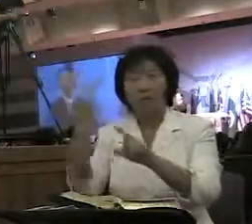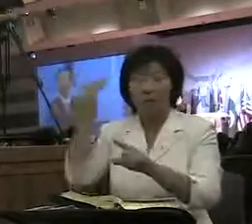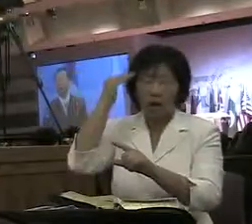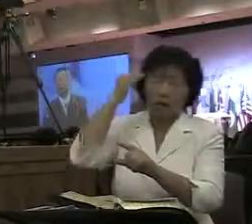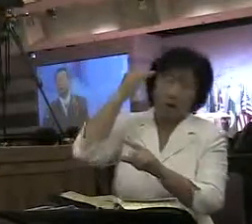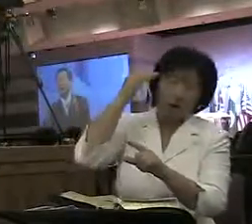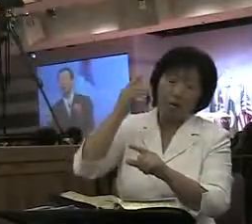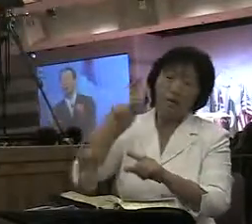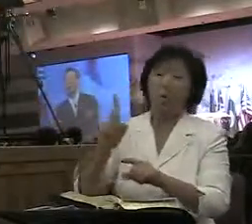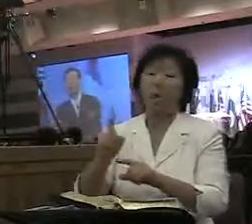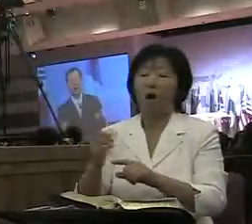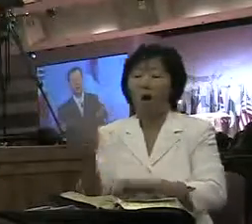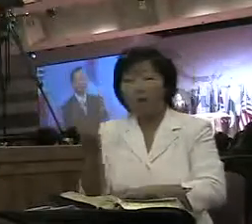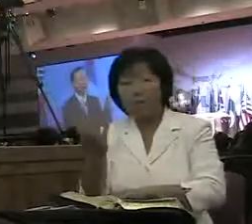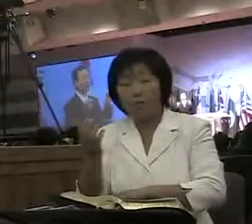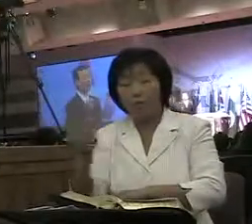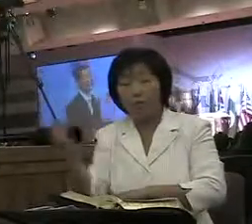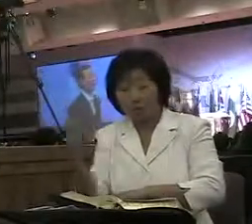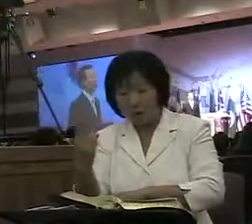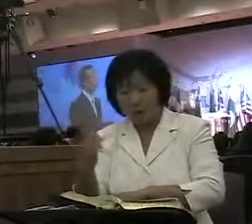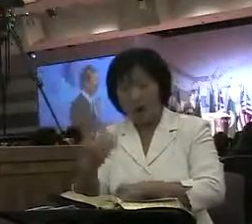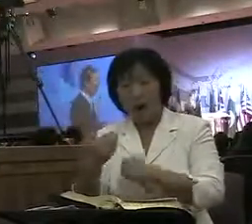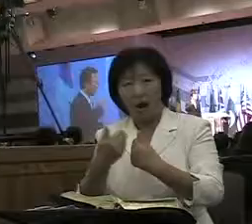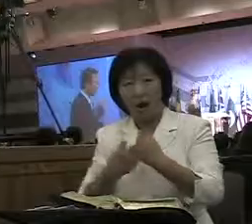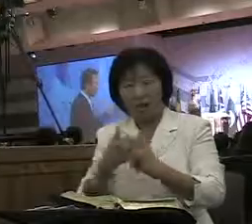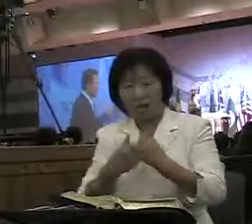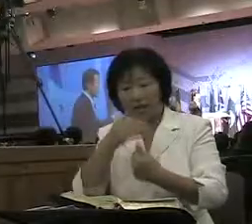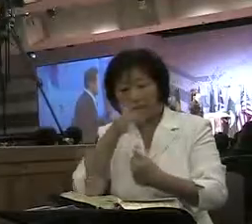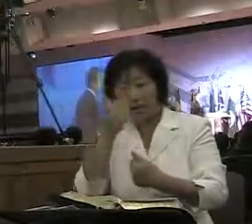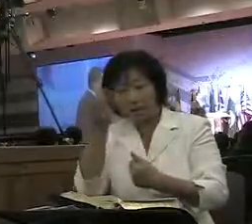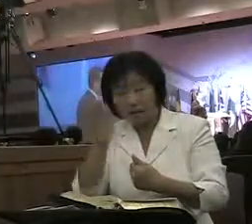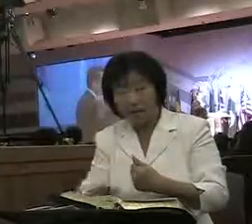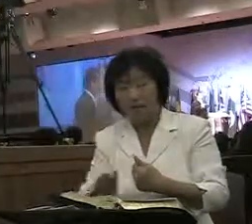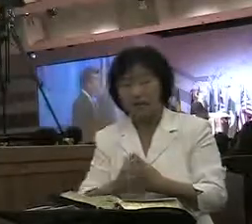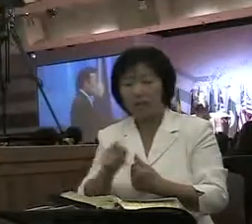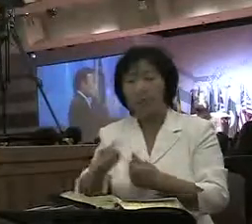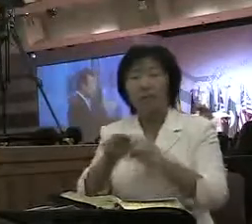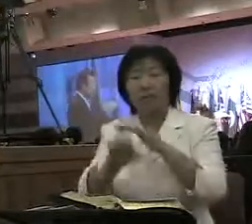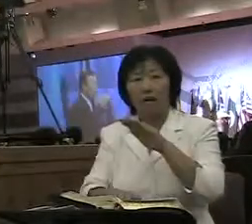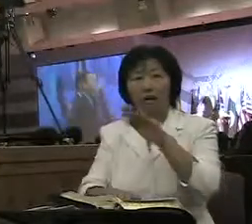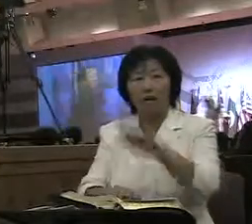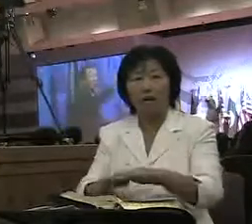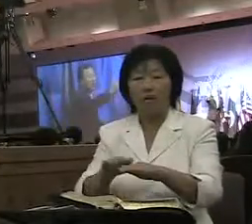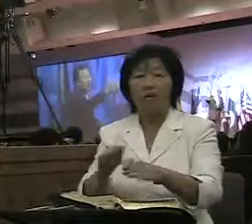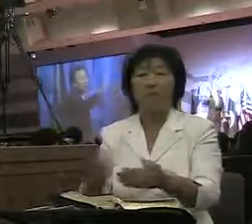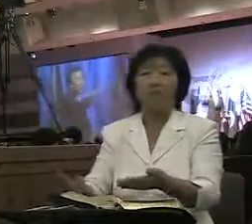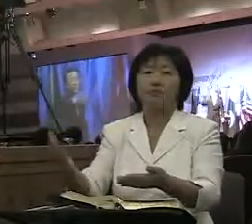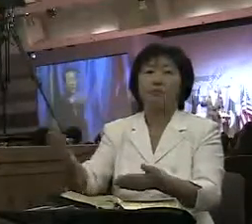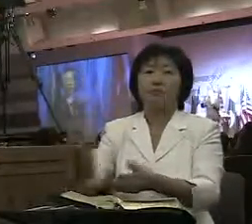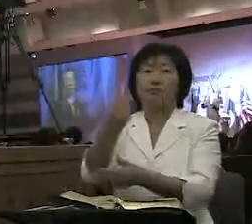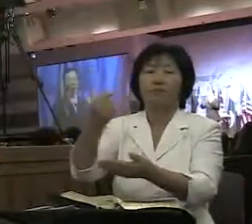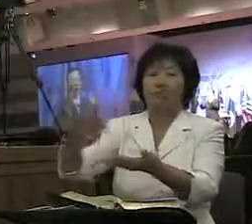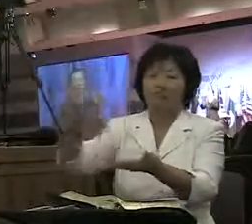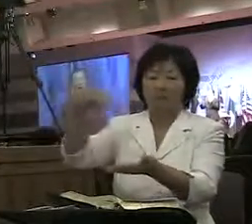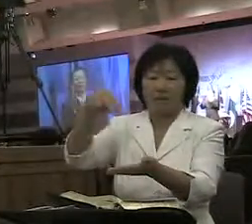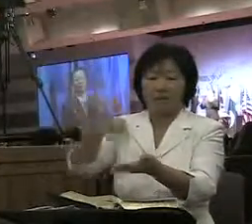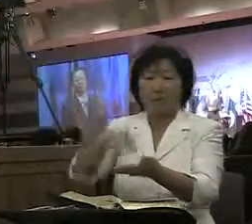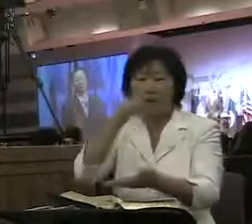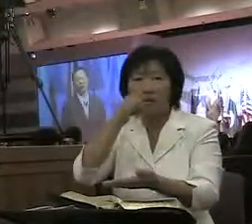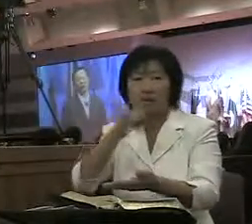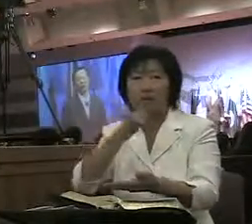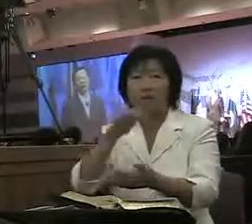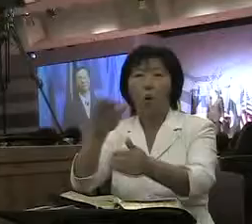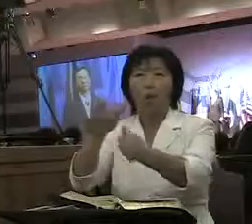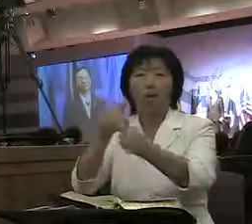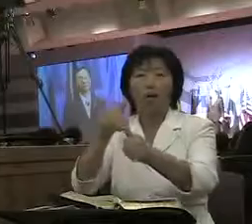우리 앞에 어떠한 아픔과 갈등이 있을지라도 그것을 디디고 짚고 일어날 수 있는 능력이 컬링에서